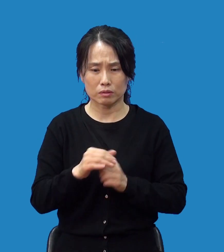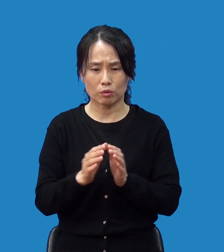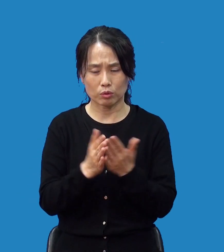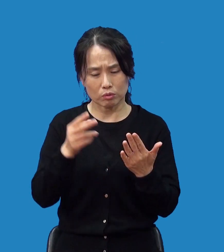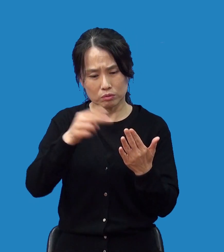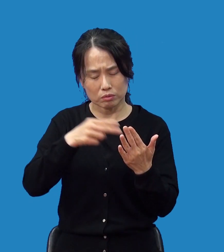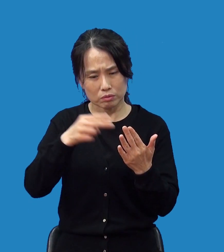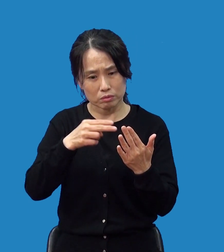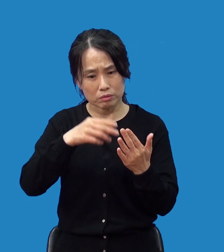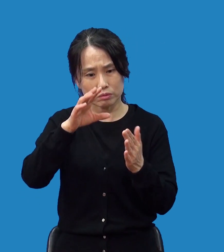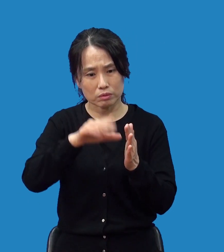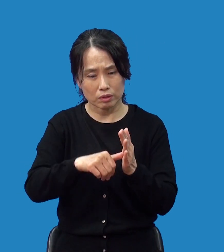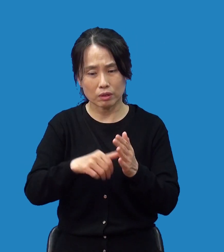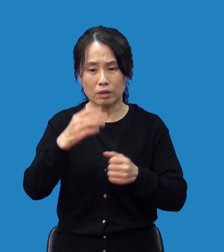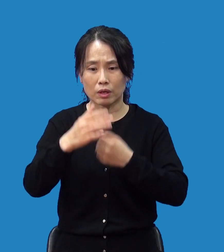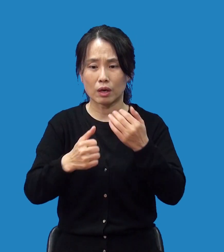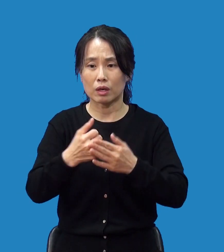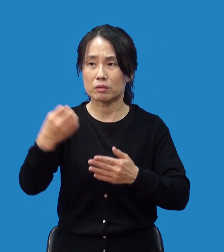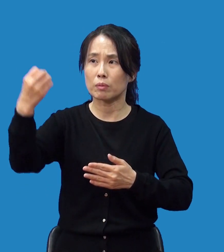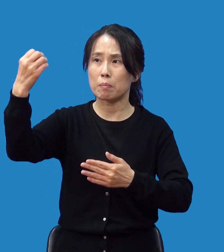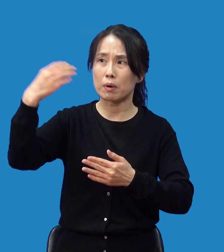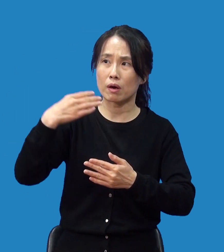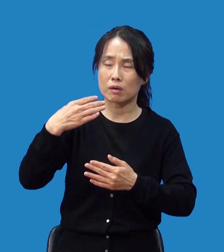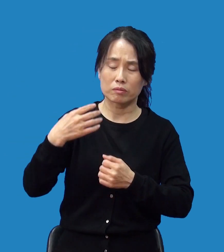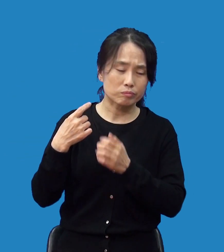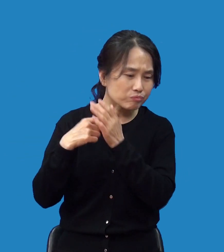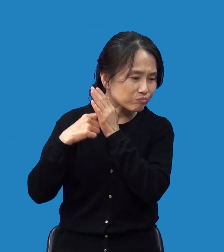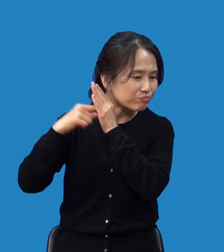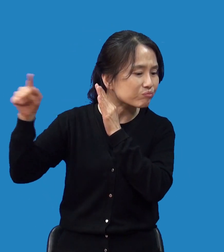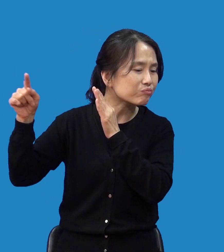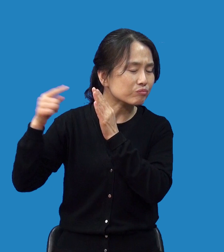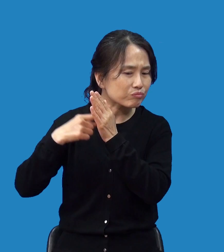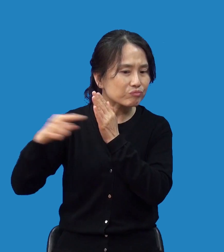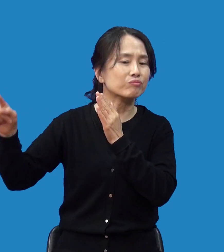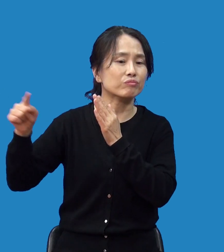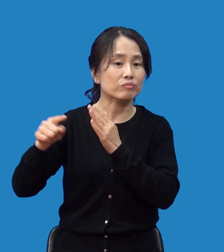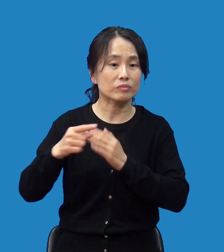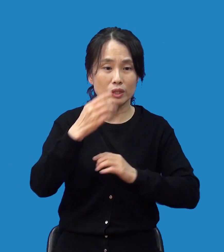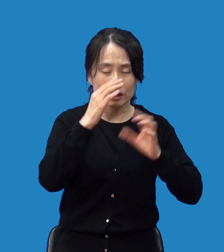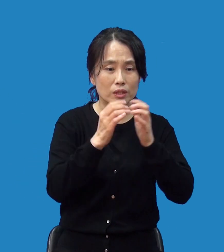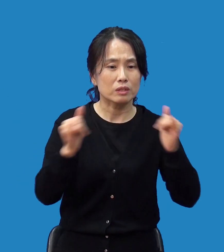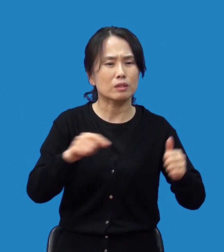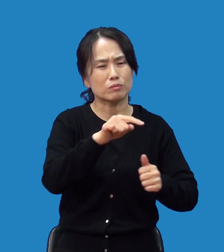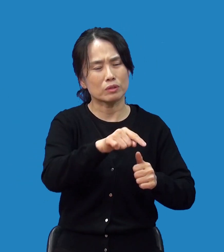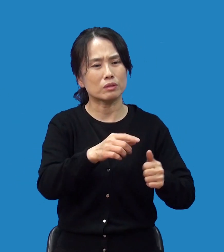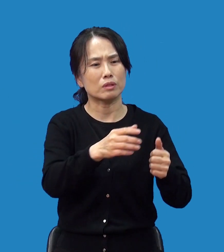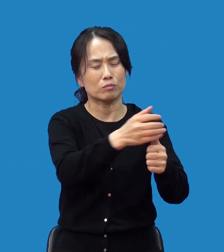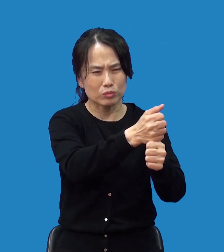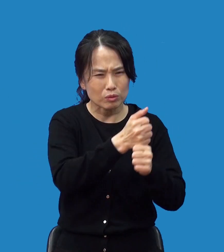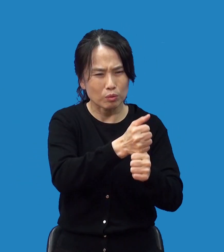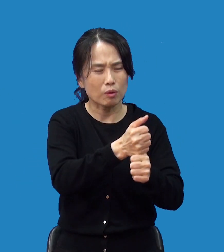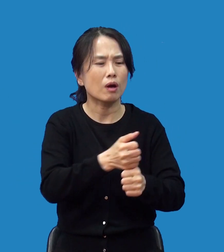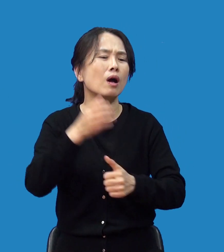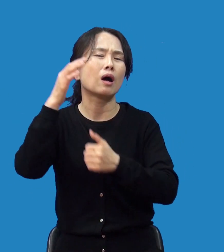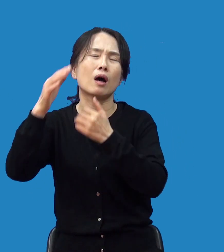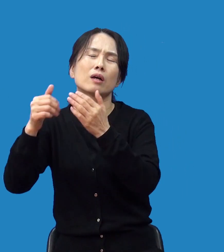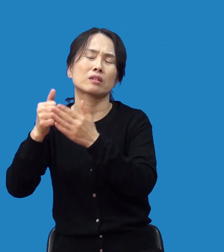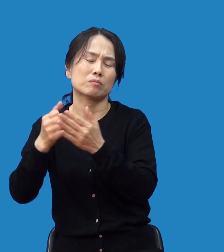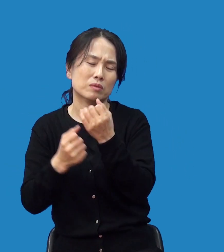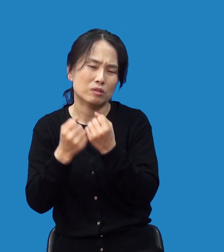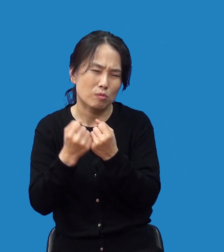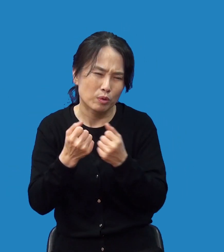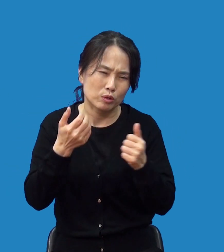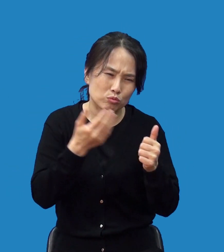말씀을 들은 척 만척하는 유다 백성들을 붙잡고 하나님이 이렇게도